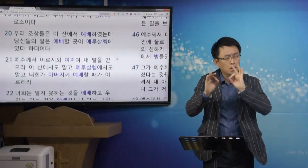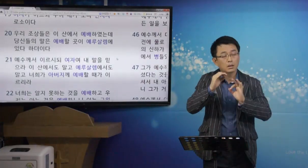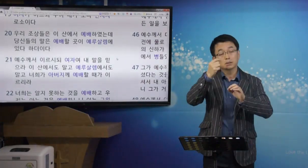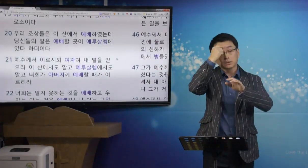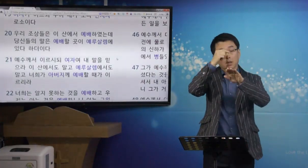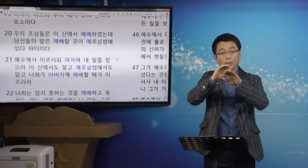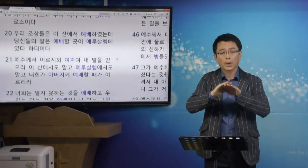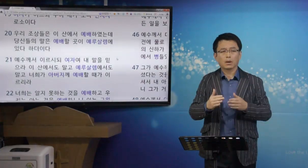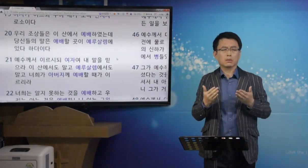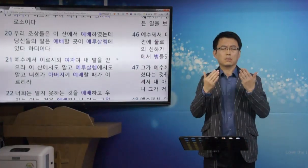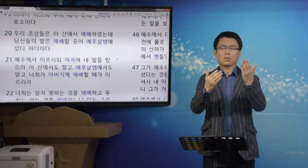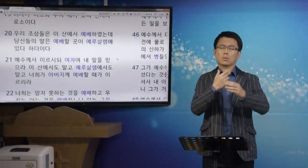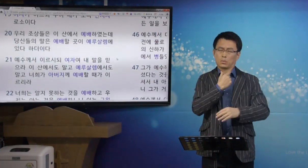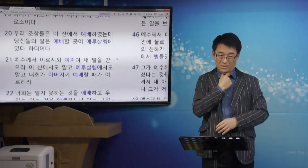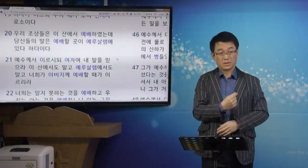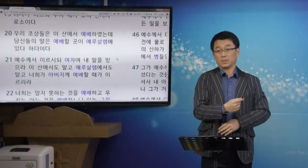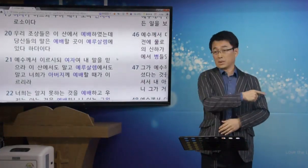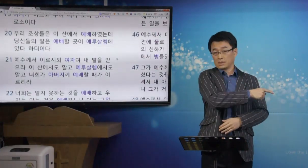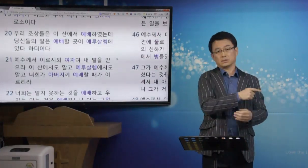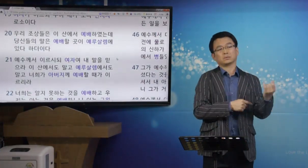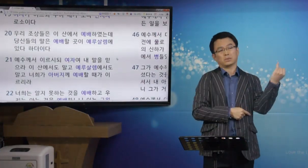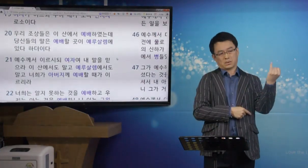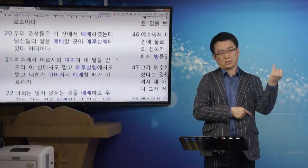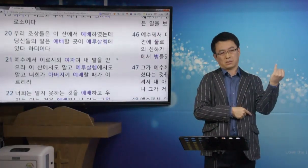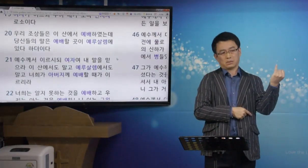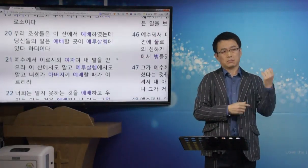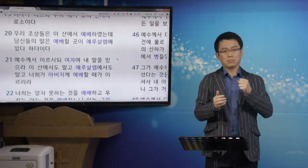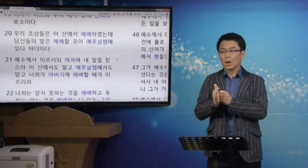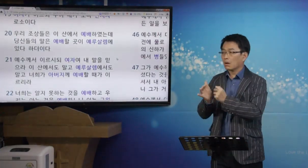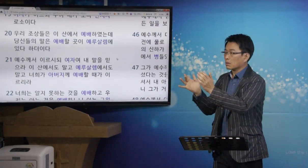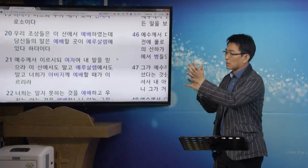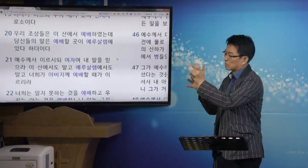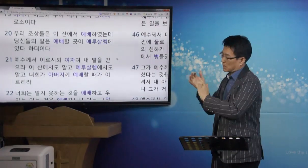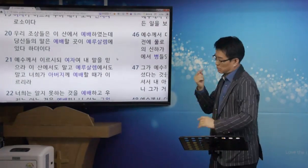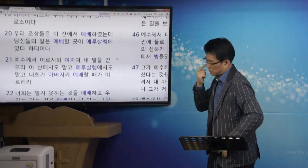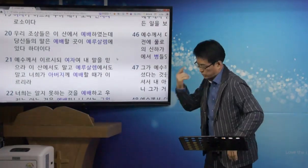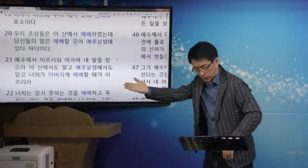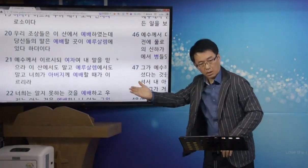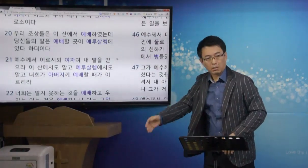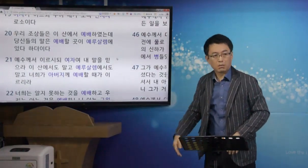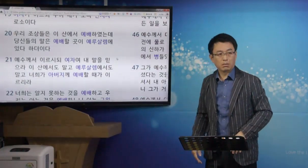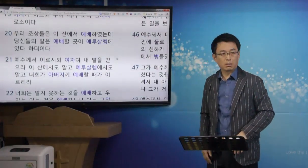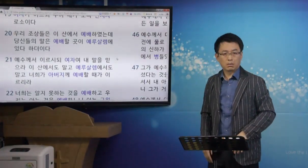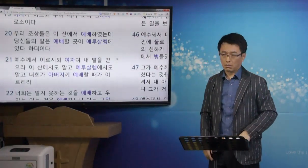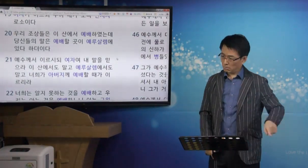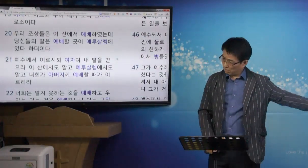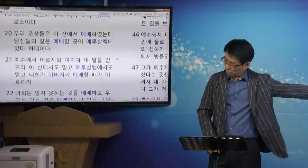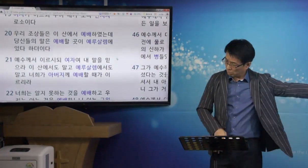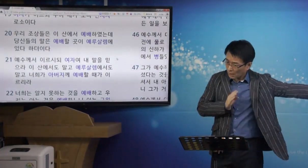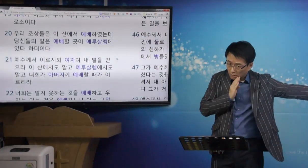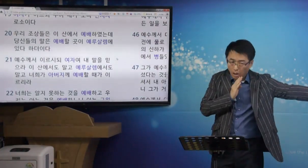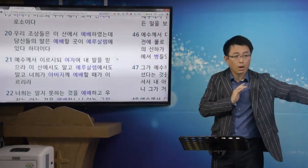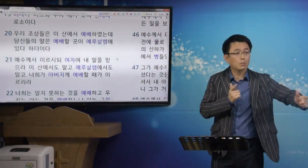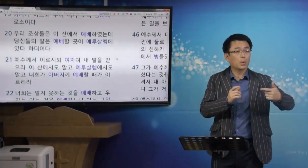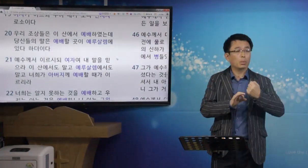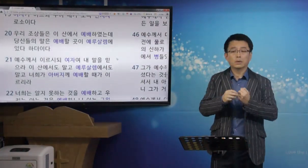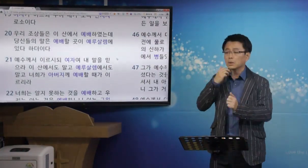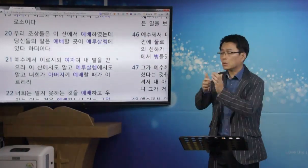어디 있는가 찾기를 원하고 예배드리기를 원하는 여자였다라는 것이죠. 그렇기 때문에 예수님께 묻게 됩니다.